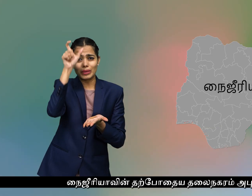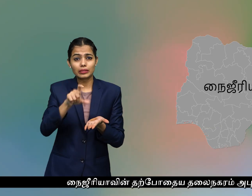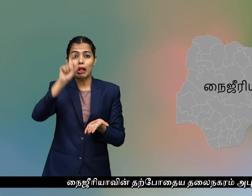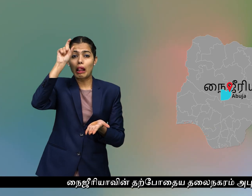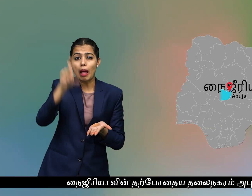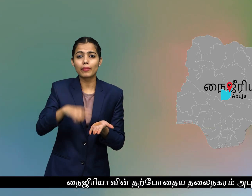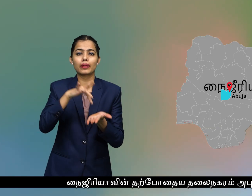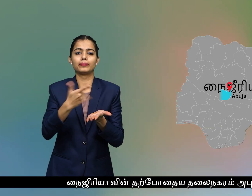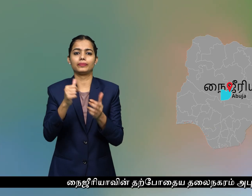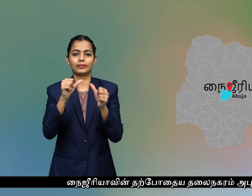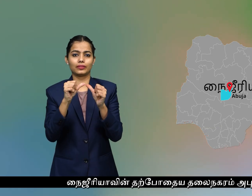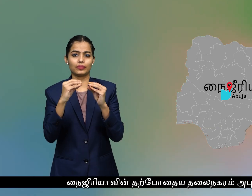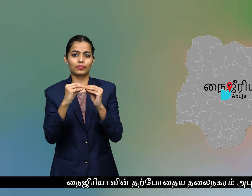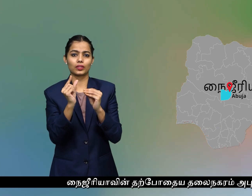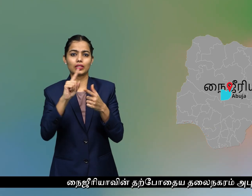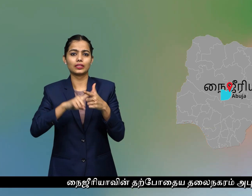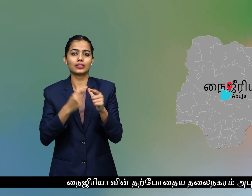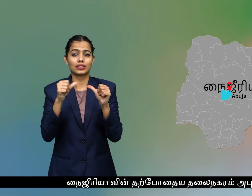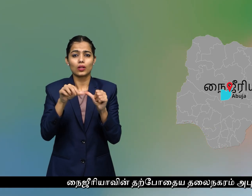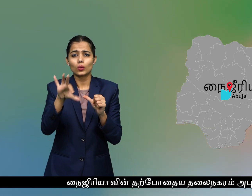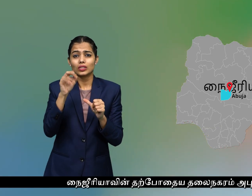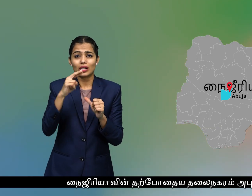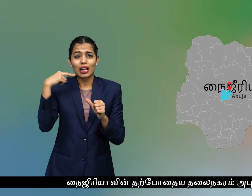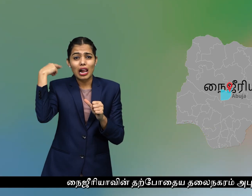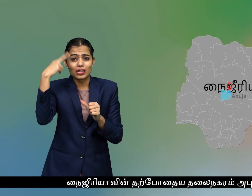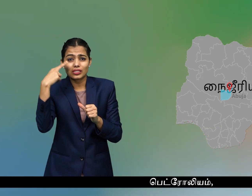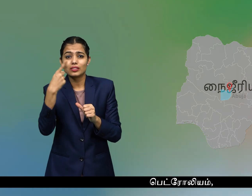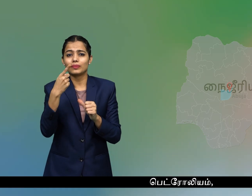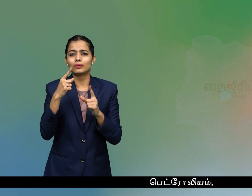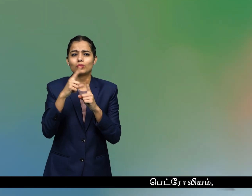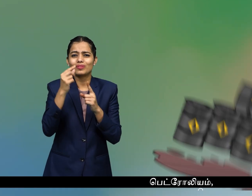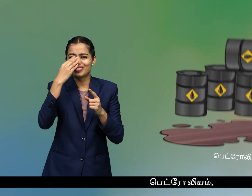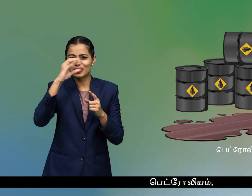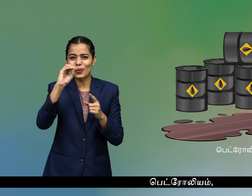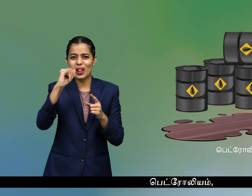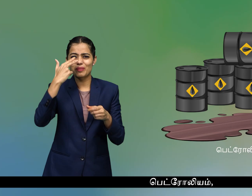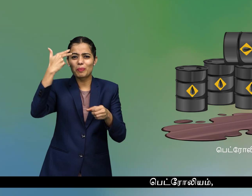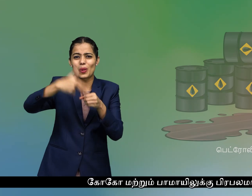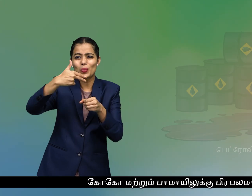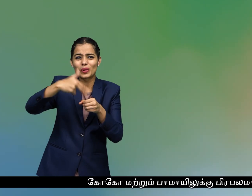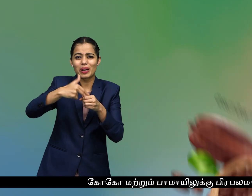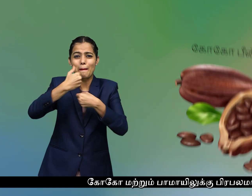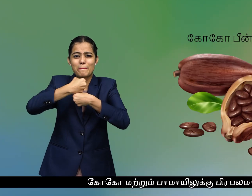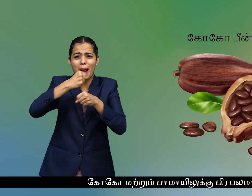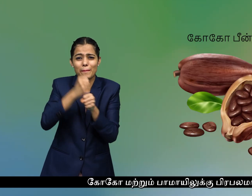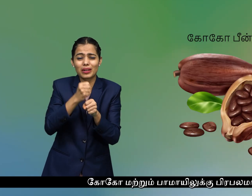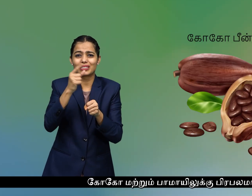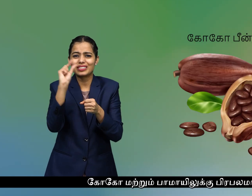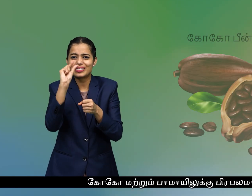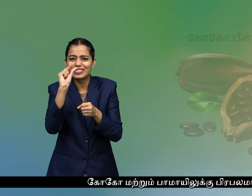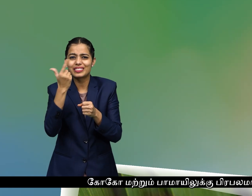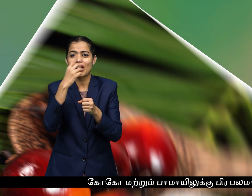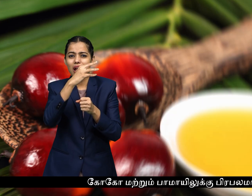நைஜீரியாவின் தற்போதைய தலைநகரம் அபுஜா ஆகும். இது பெட்ரோலியம், கோகோ